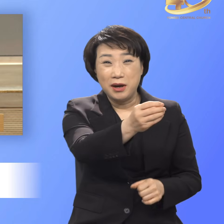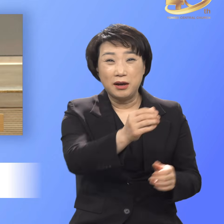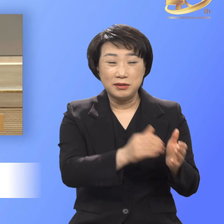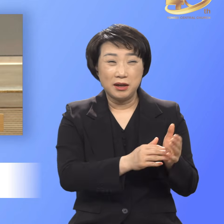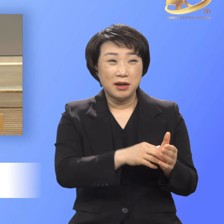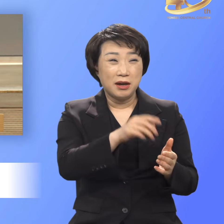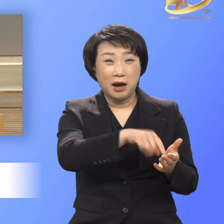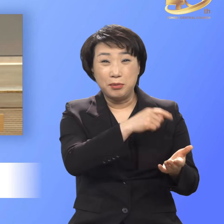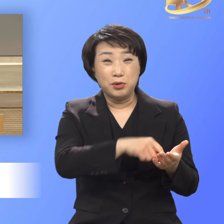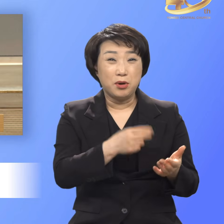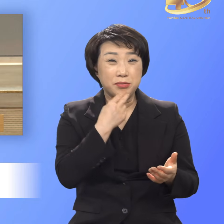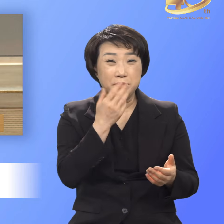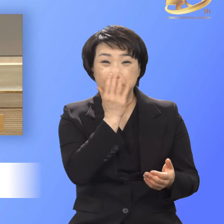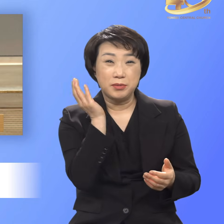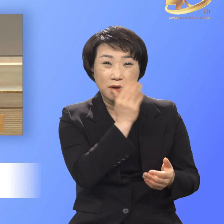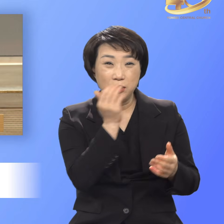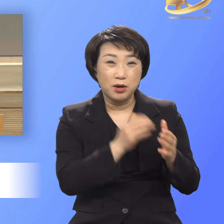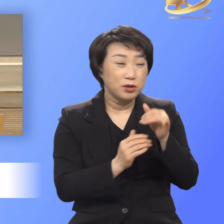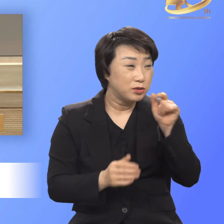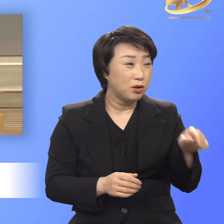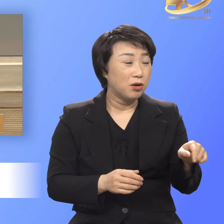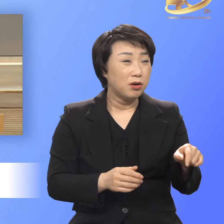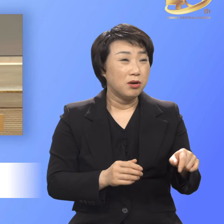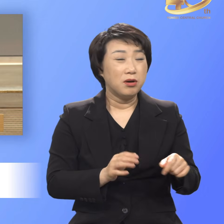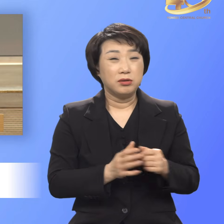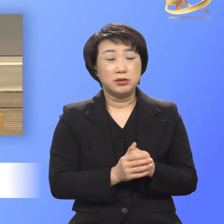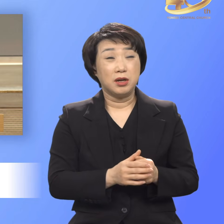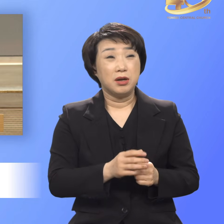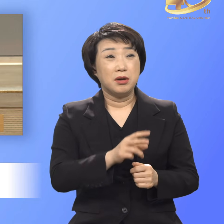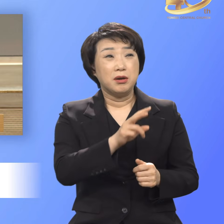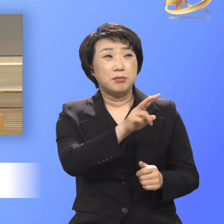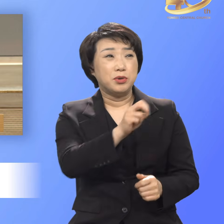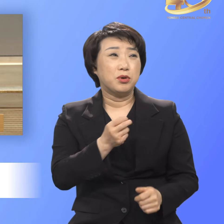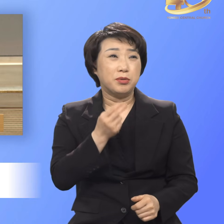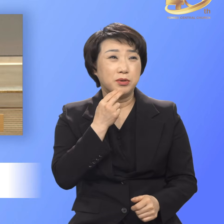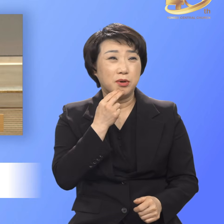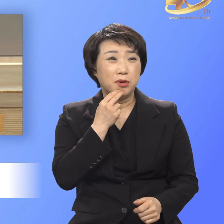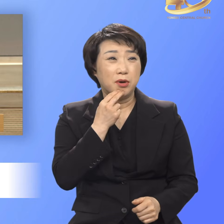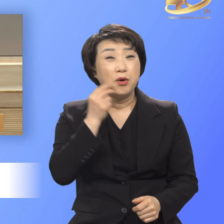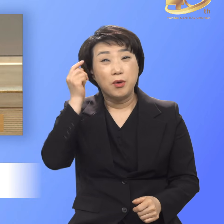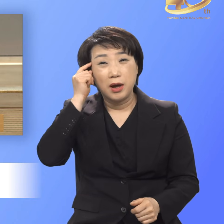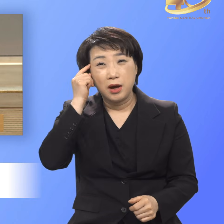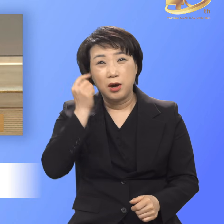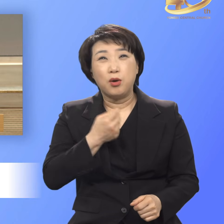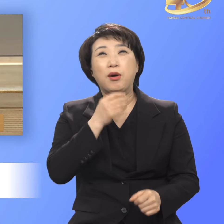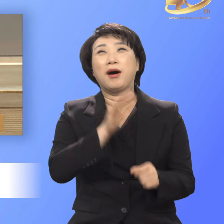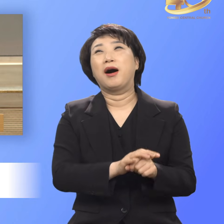떼먹었어. 왜 안 미웠냐? 오직으면 내 돈 떼먹겠냐?